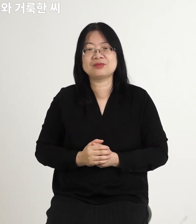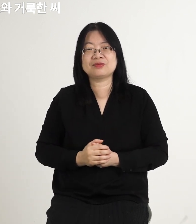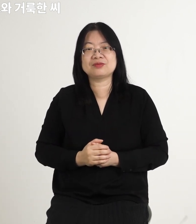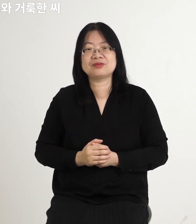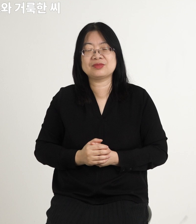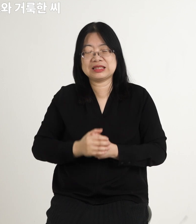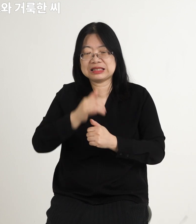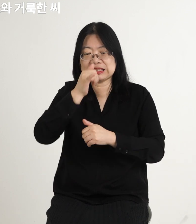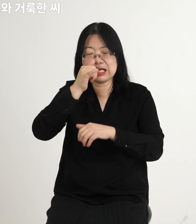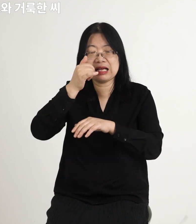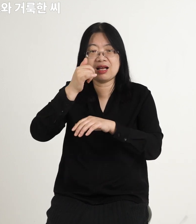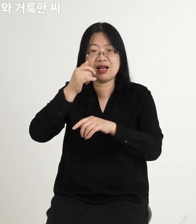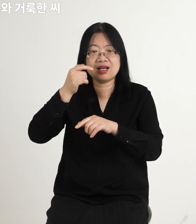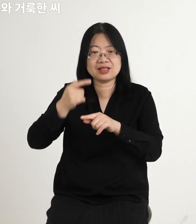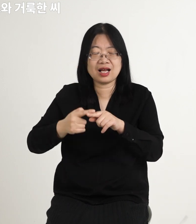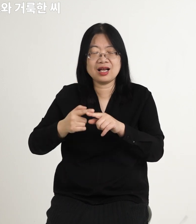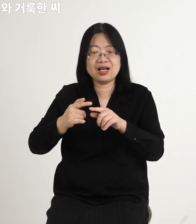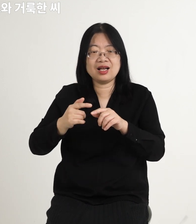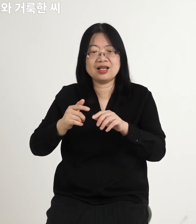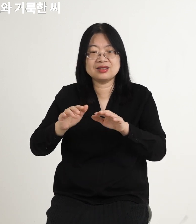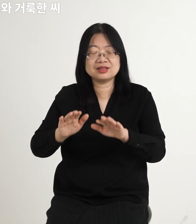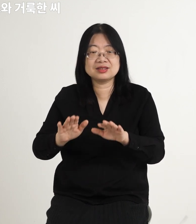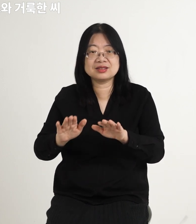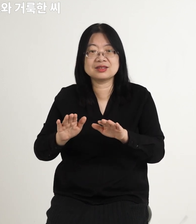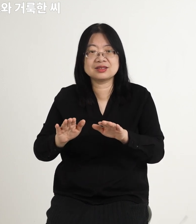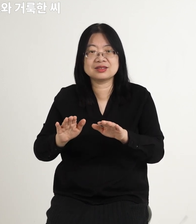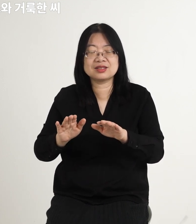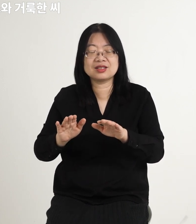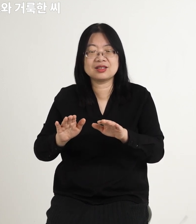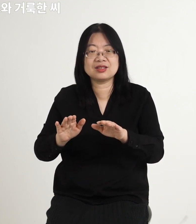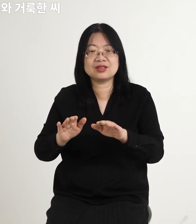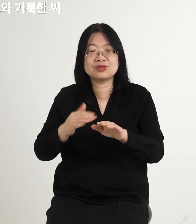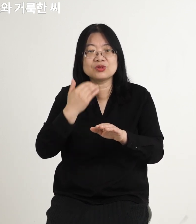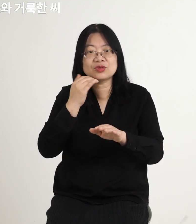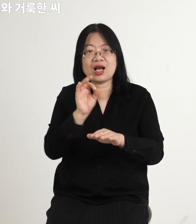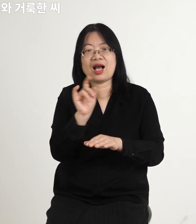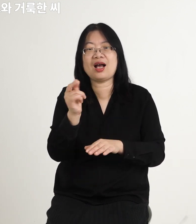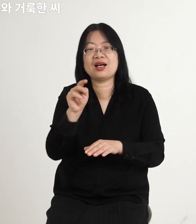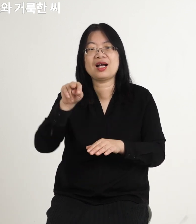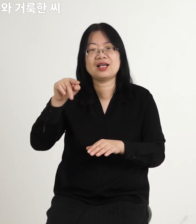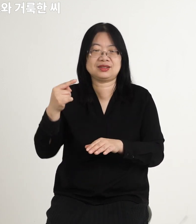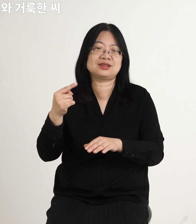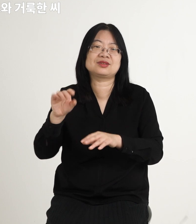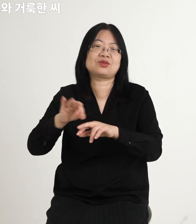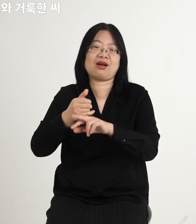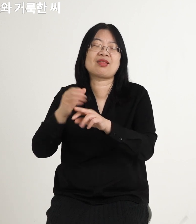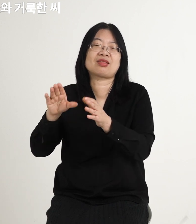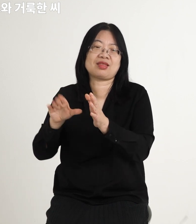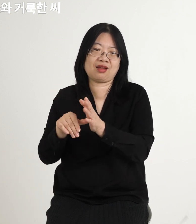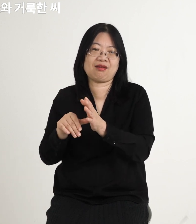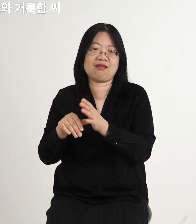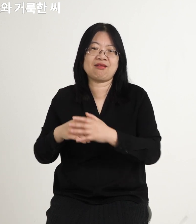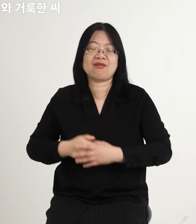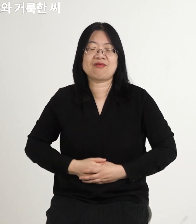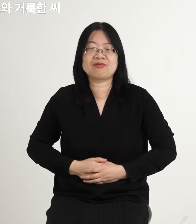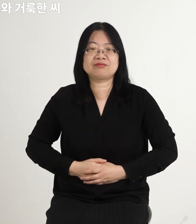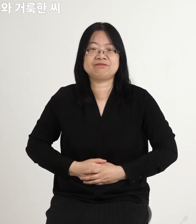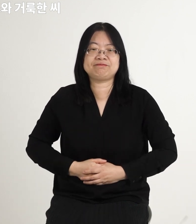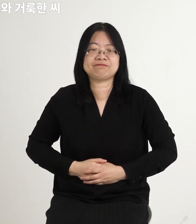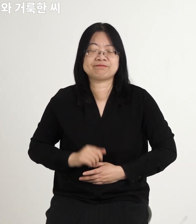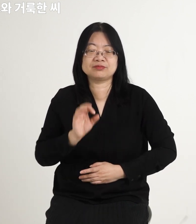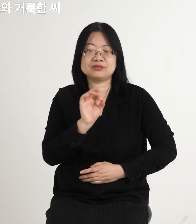뜨거워지다가 지금 여기 역사적 맥락에서는 어느 왕 시기예요? 아스 때예요. 그런데